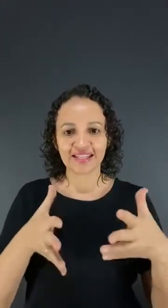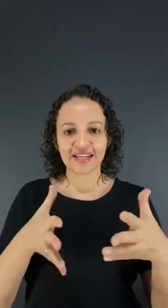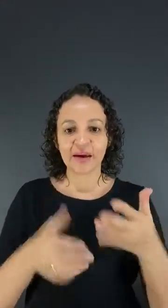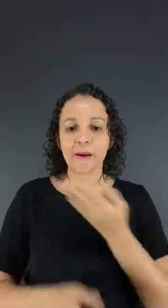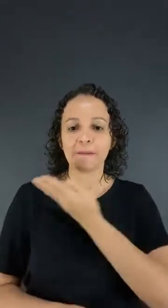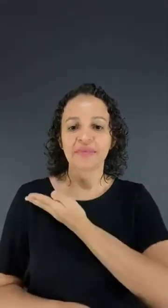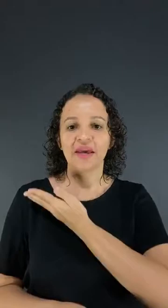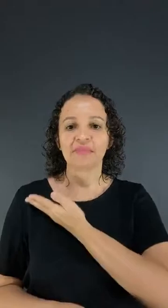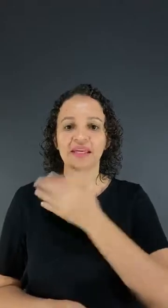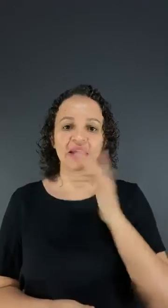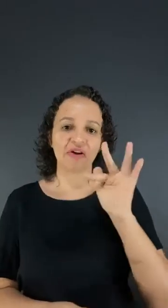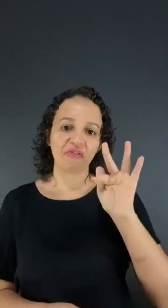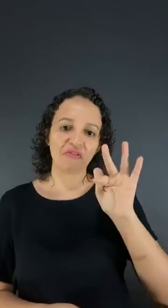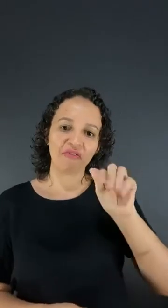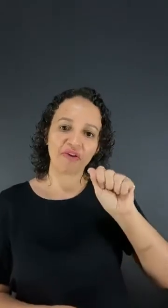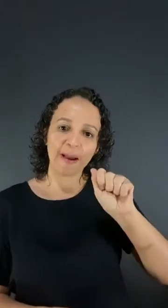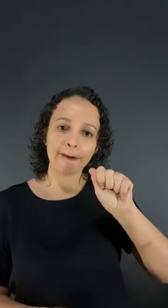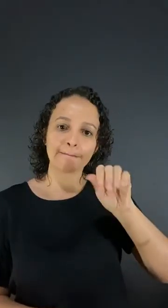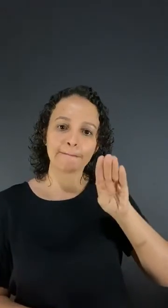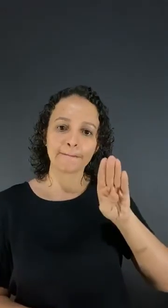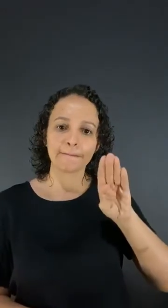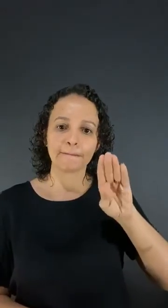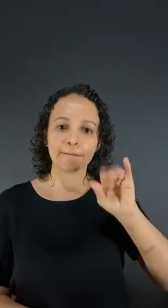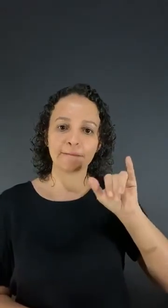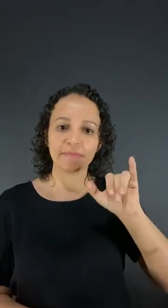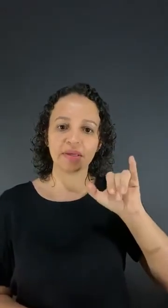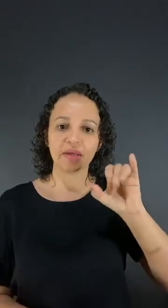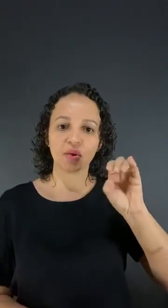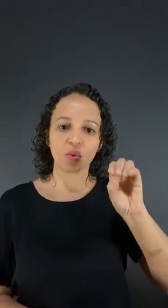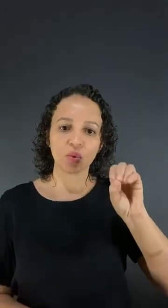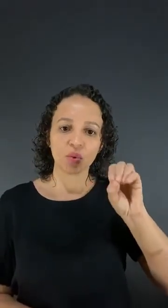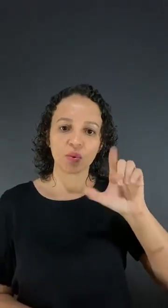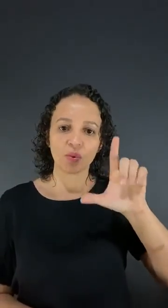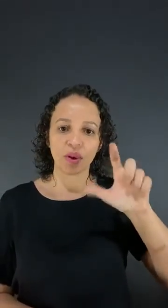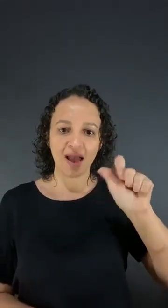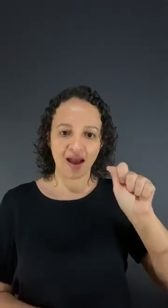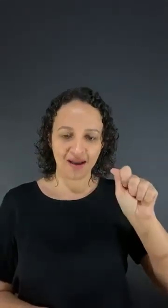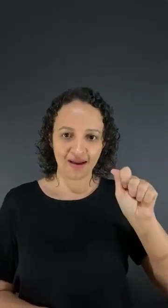sinais. Minha amiga Fabiola.